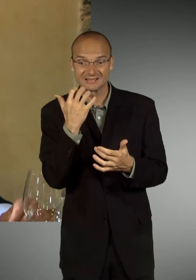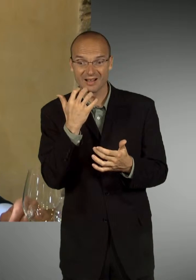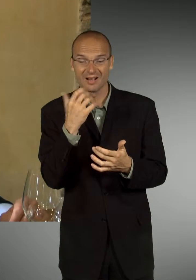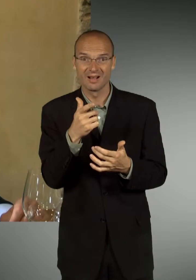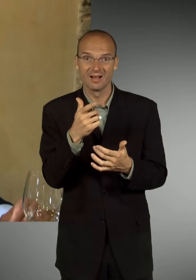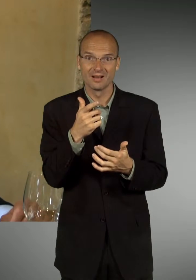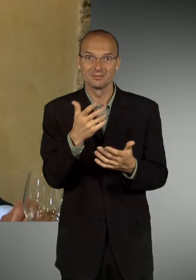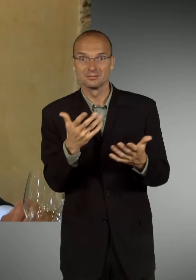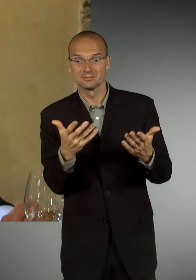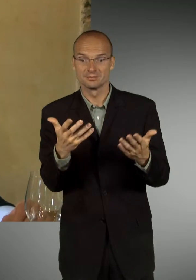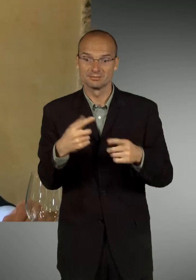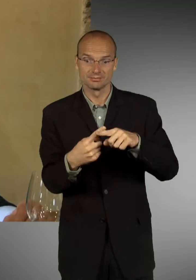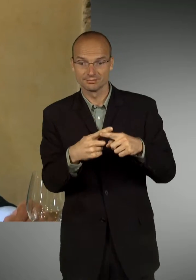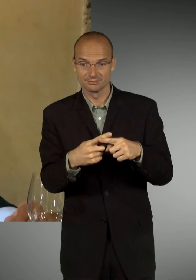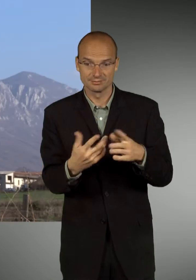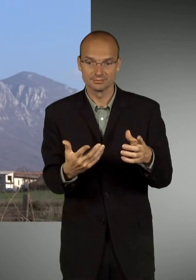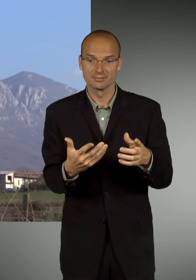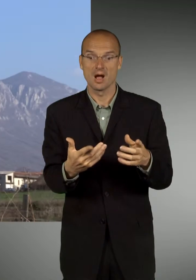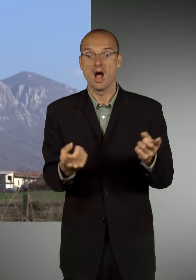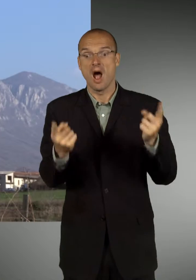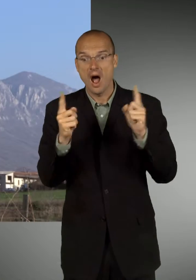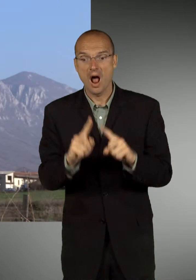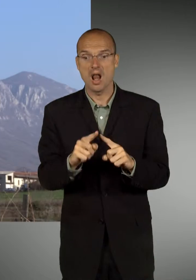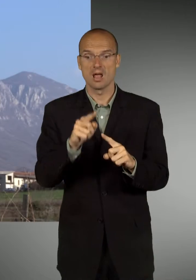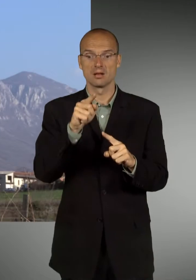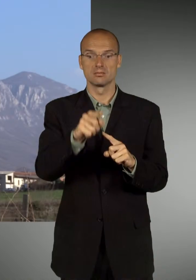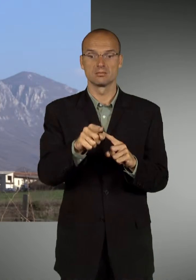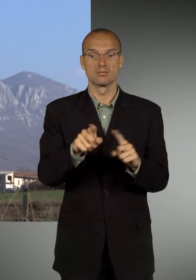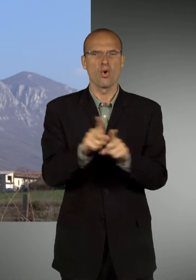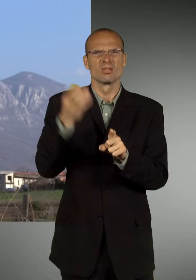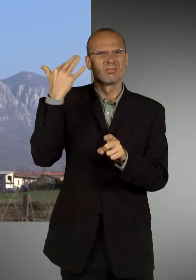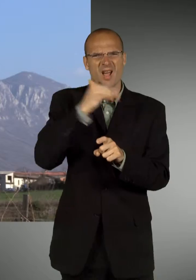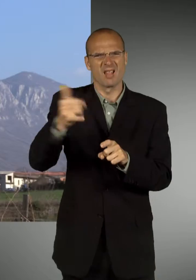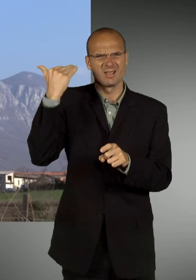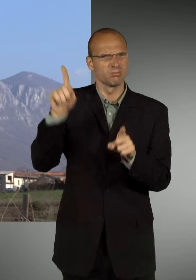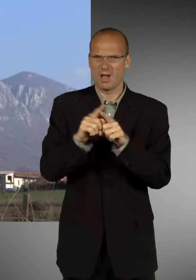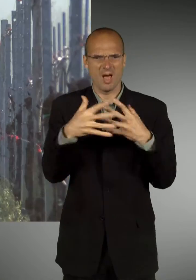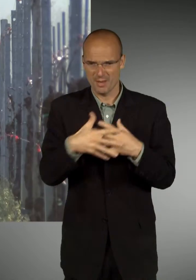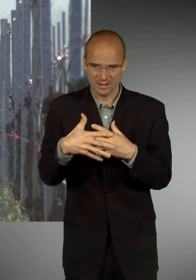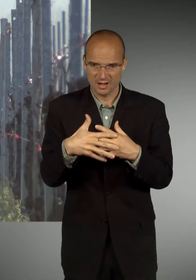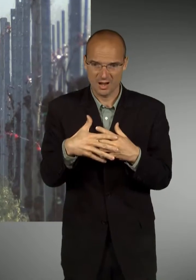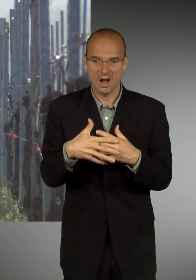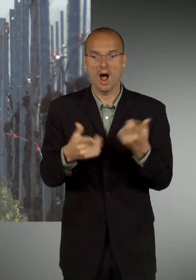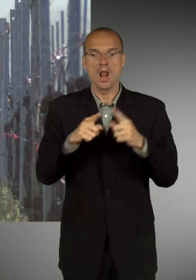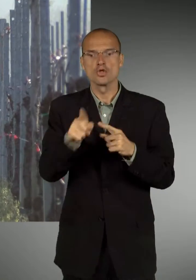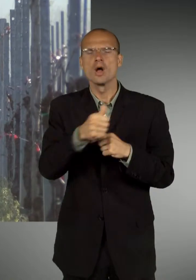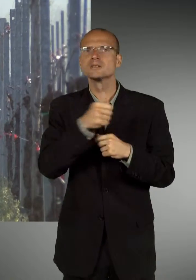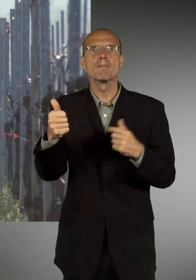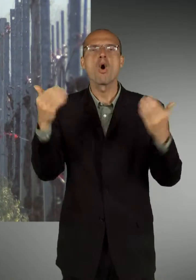se è un periodo piccolo di recessione, cosa che è successo anche nell'America pochi anni fa,